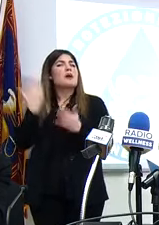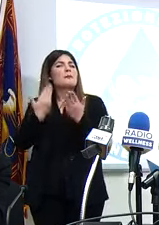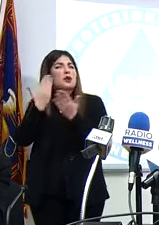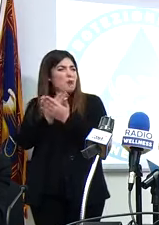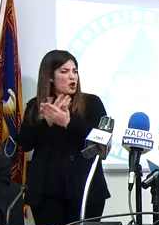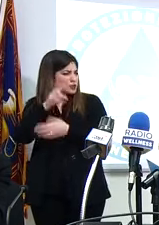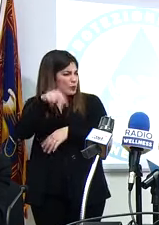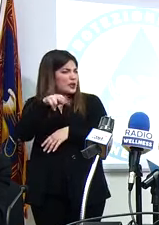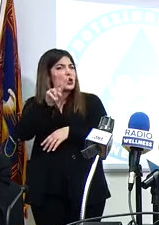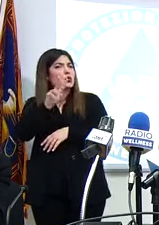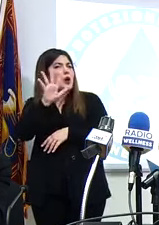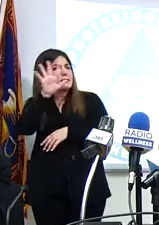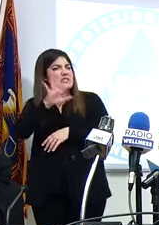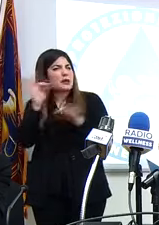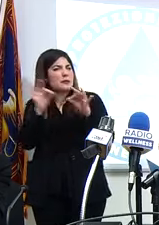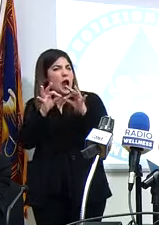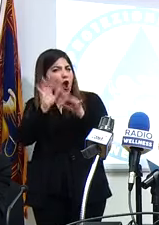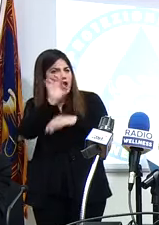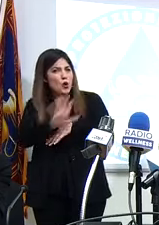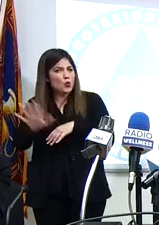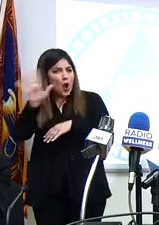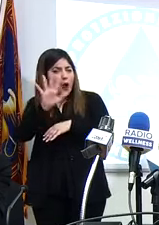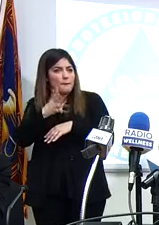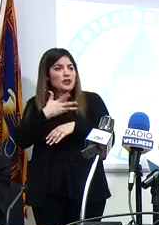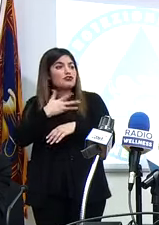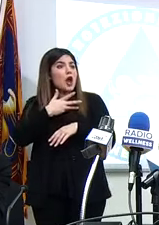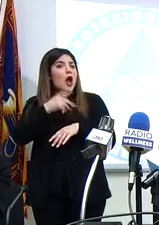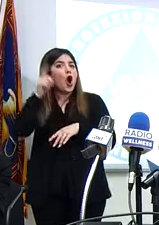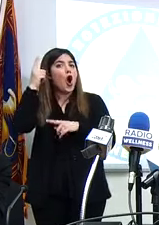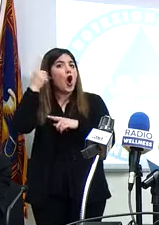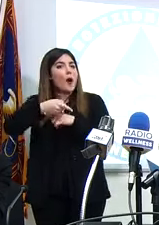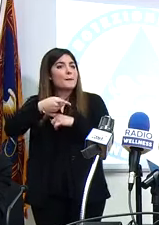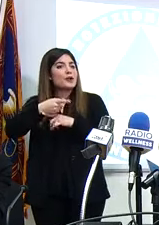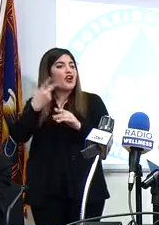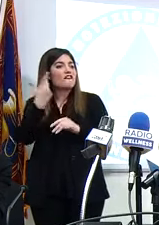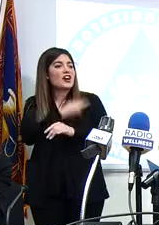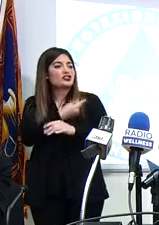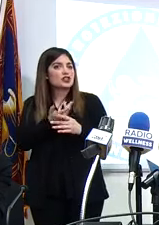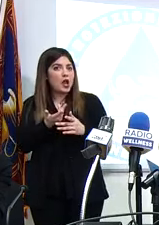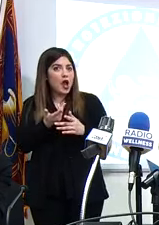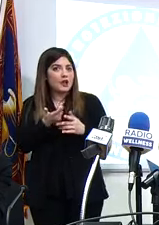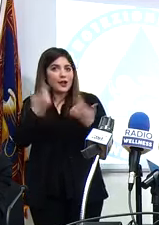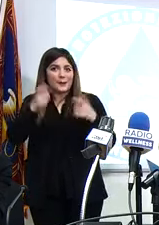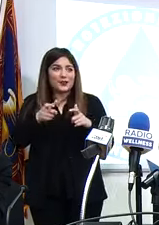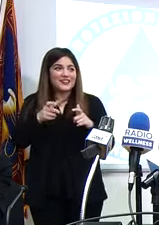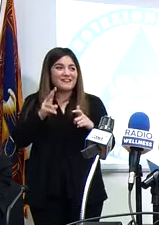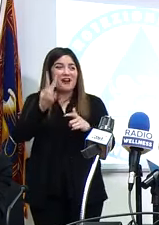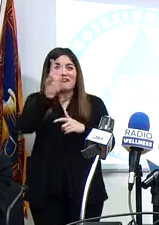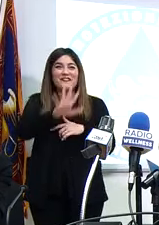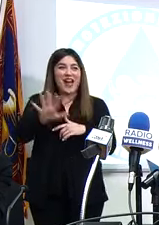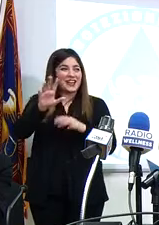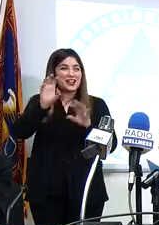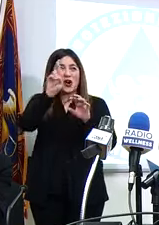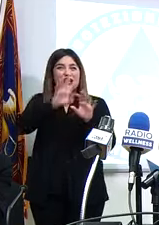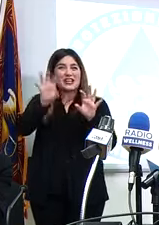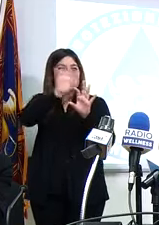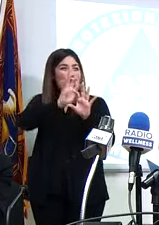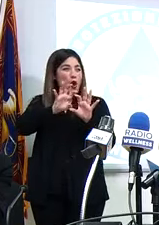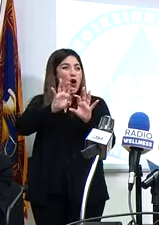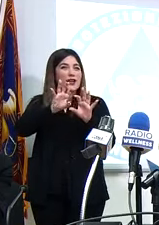2002, dell'Europa, dell'obbligo vaccinale. Perché? Perché era quella che vaccinava di più, e poi perché era l'unica che aveva il